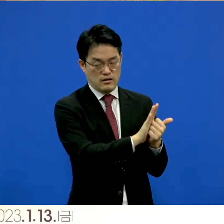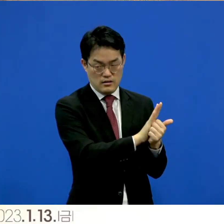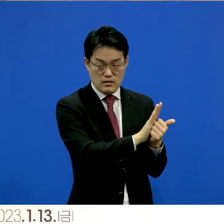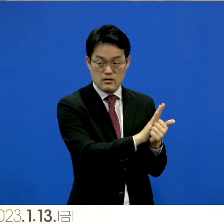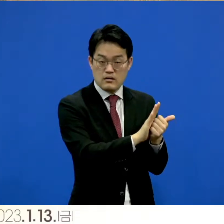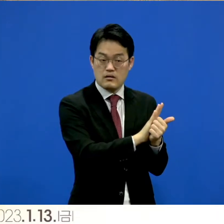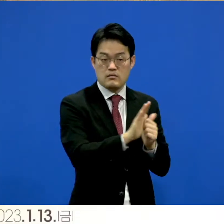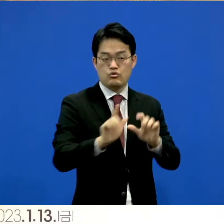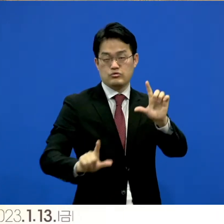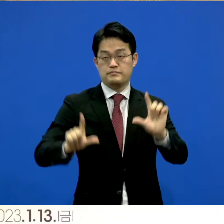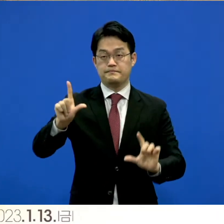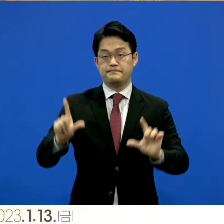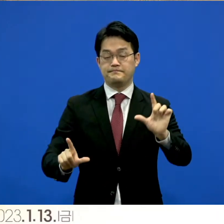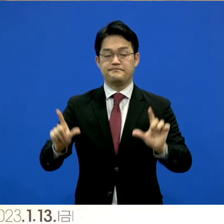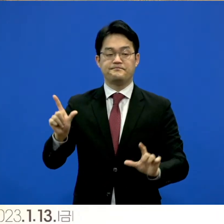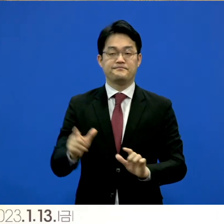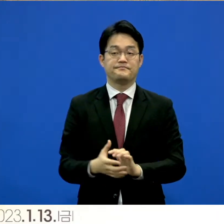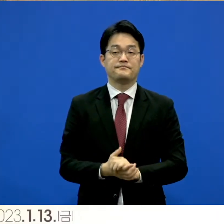환대.